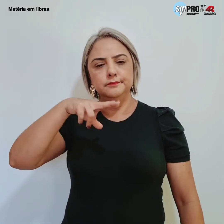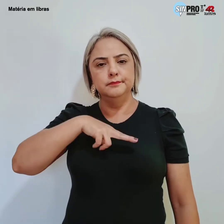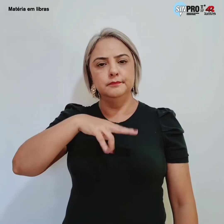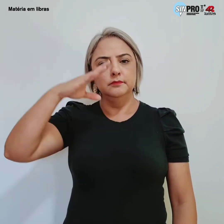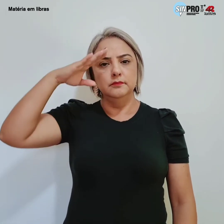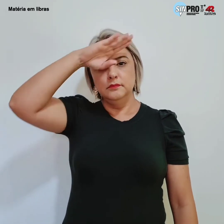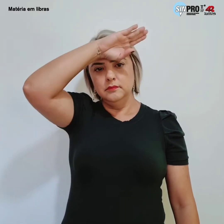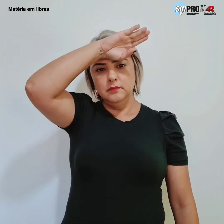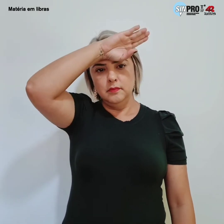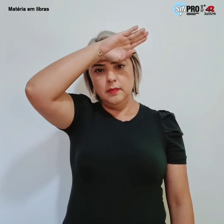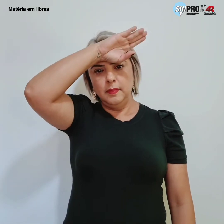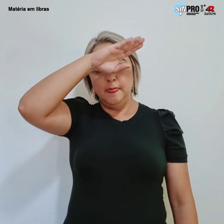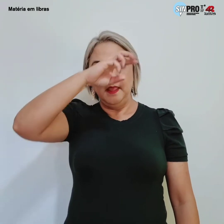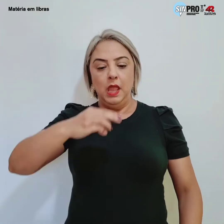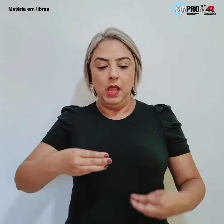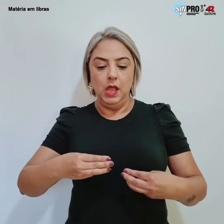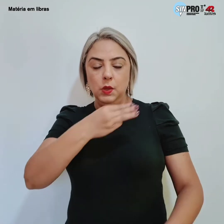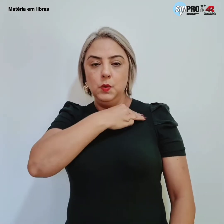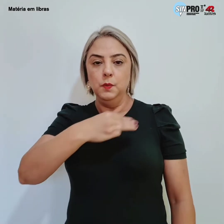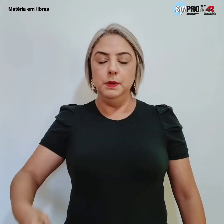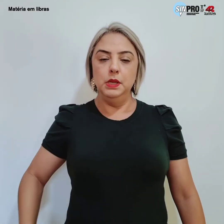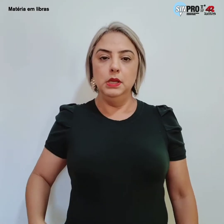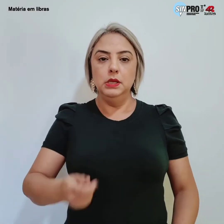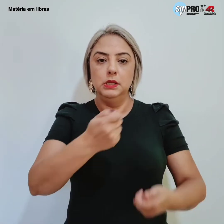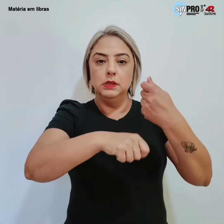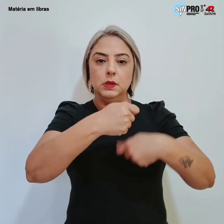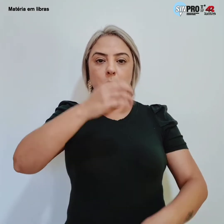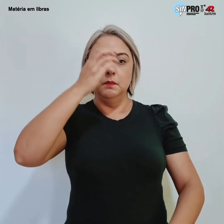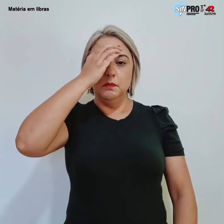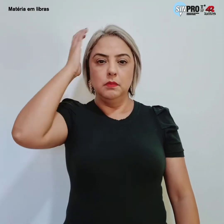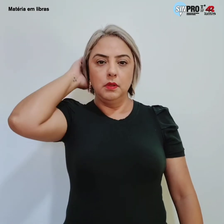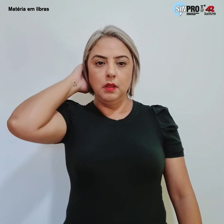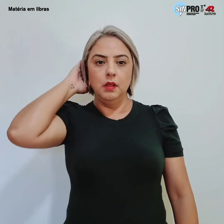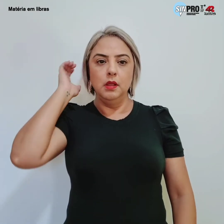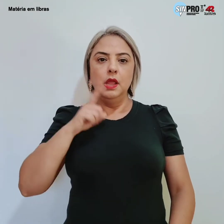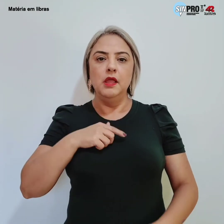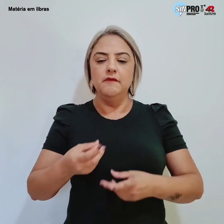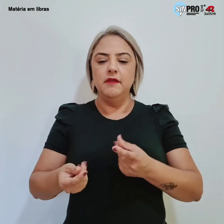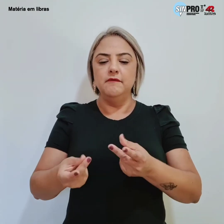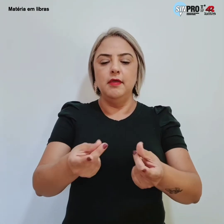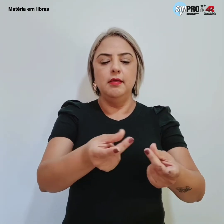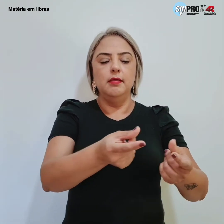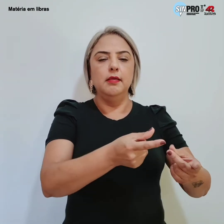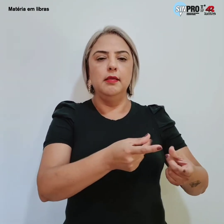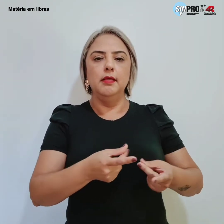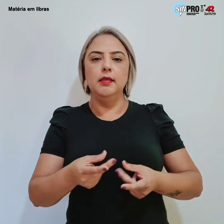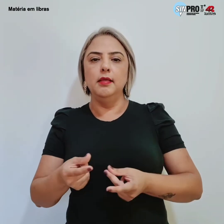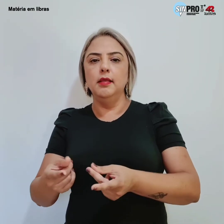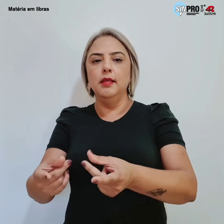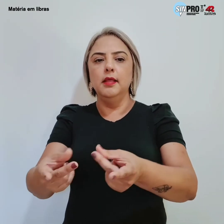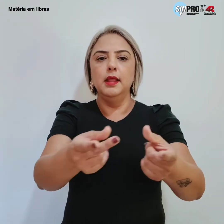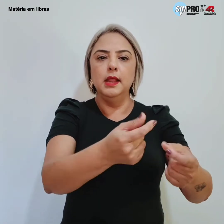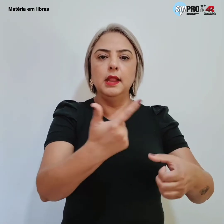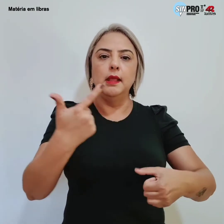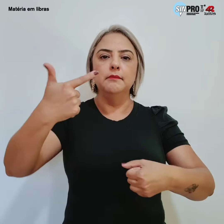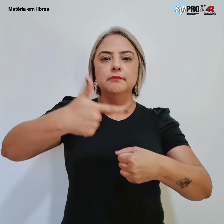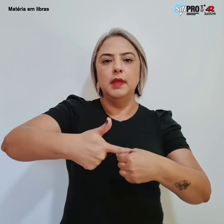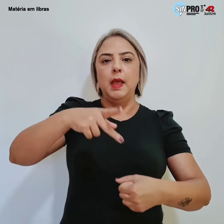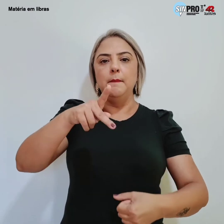privatista de Bolsonaro e seu ministro da Economia, Paulo Guedes, que vem vendendo as subsidiárias da